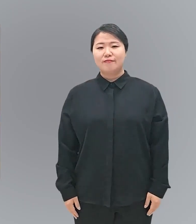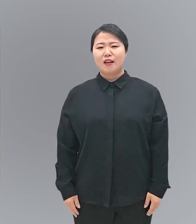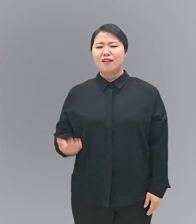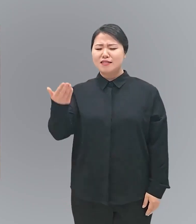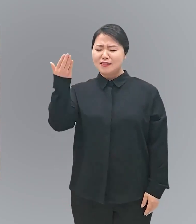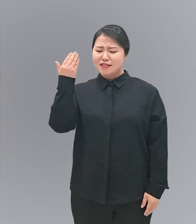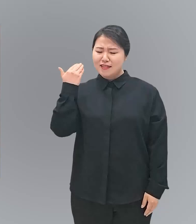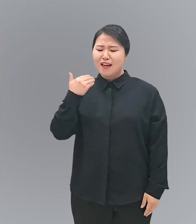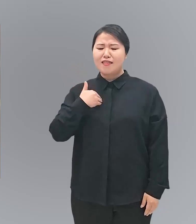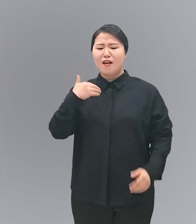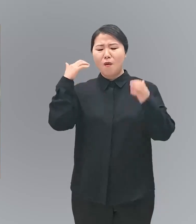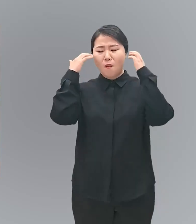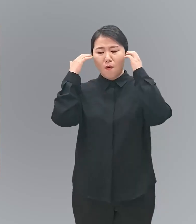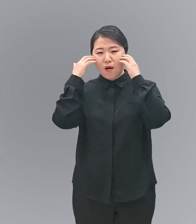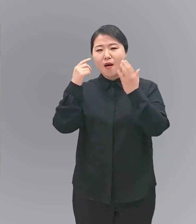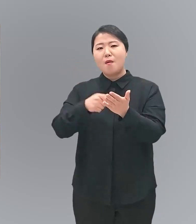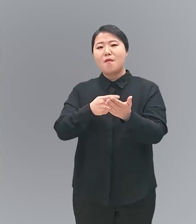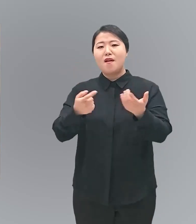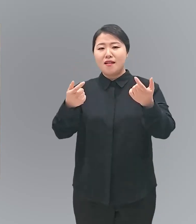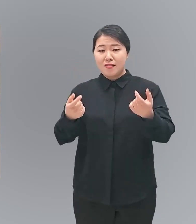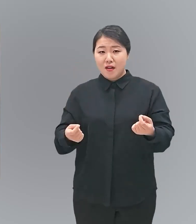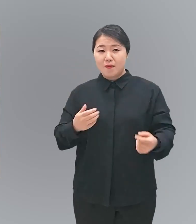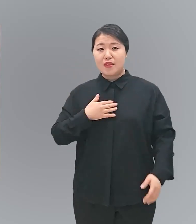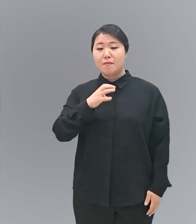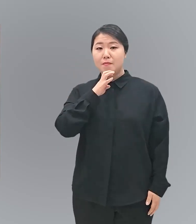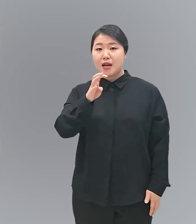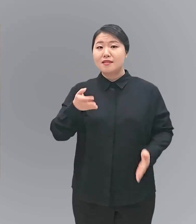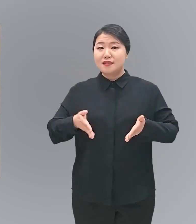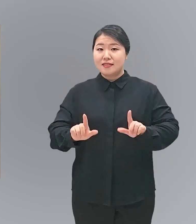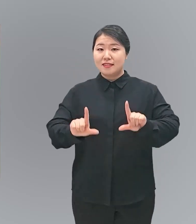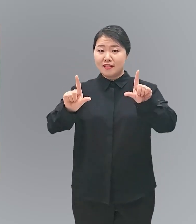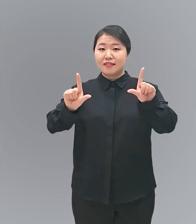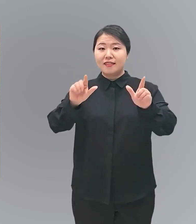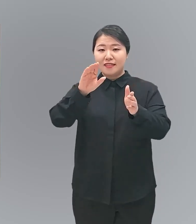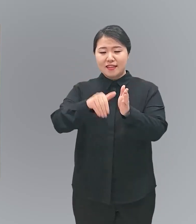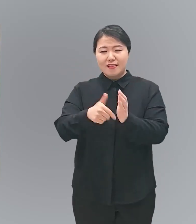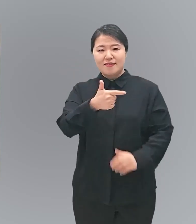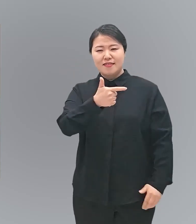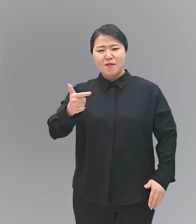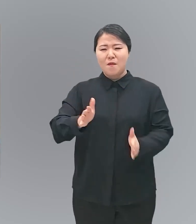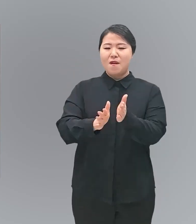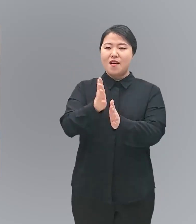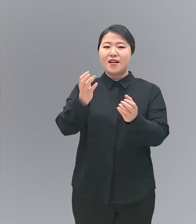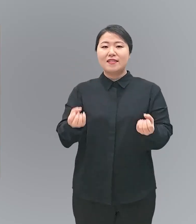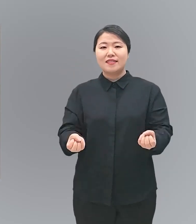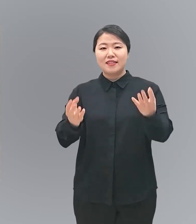지난 세월에 대한 보상처럼 내 40살 생일에 성대한 파티를 열기로 했다.